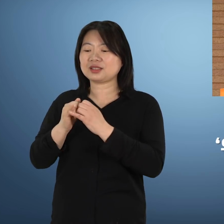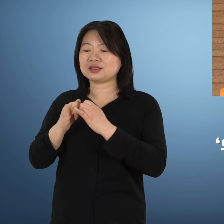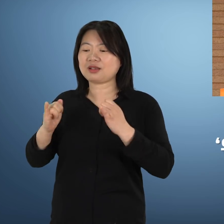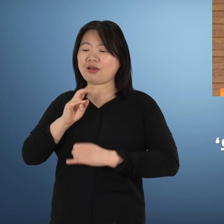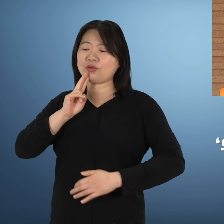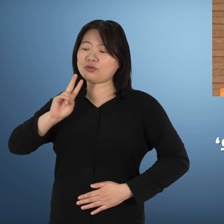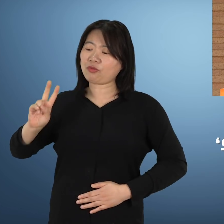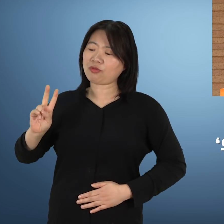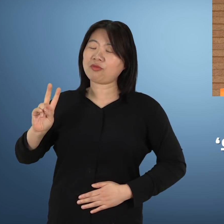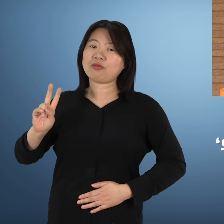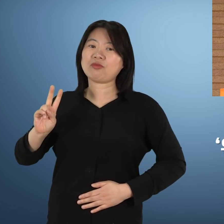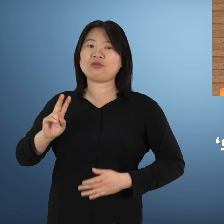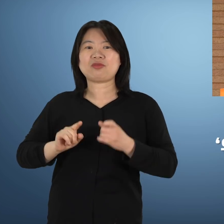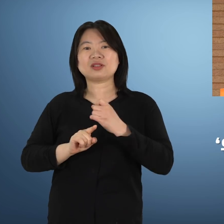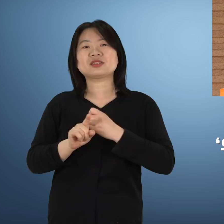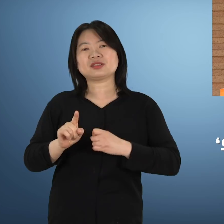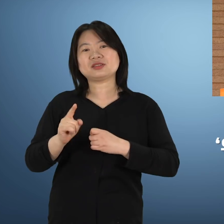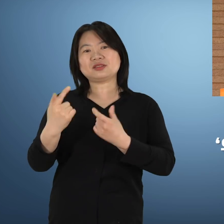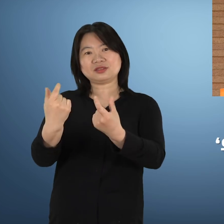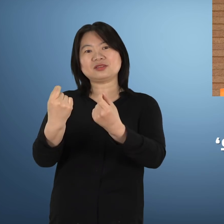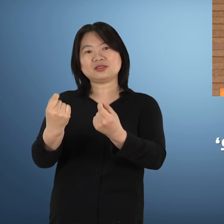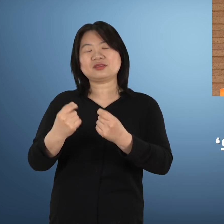이런 뜻입니다.